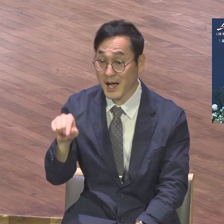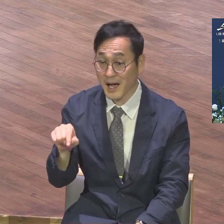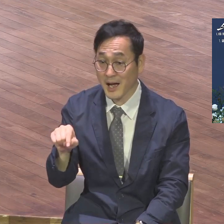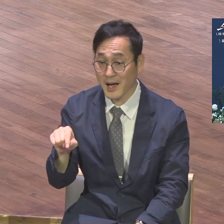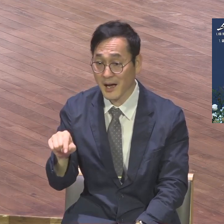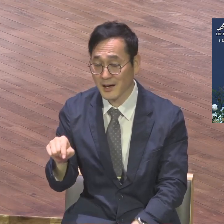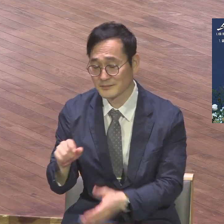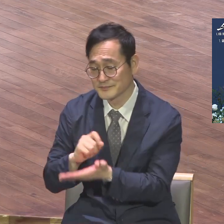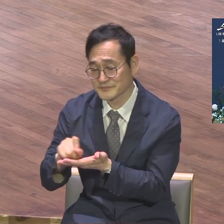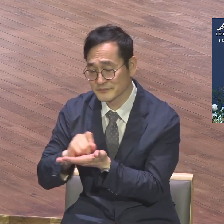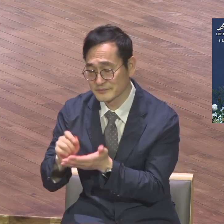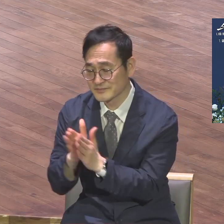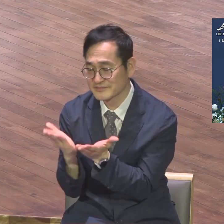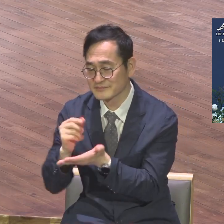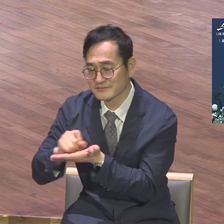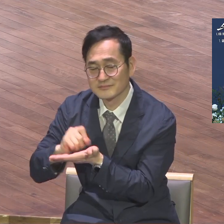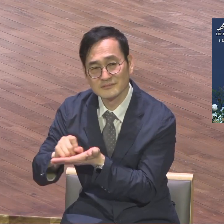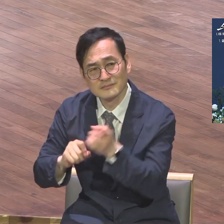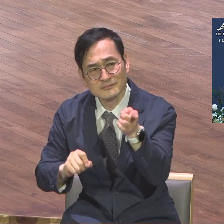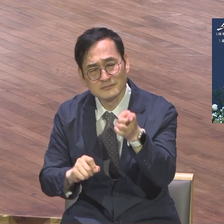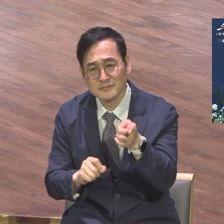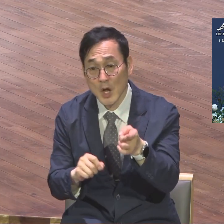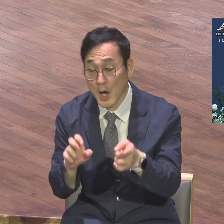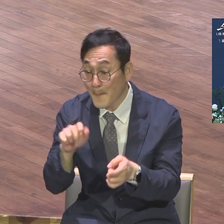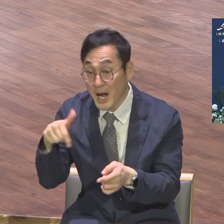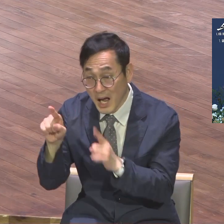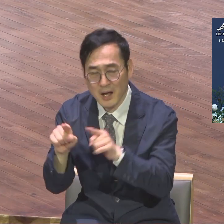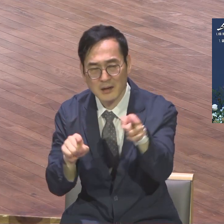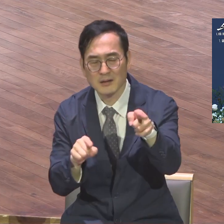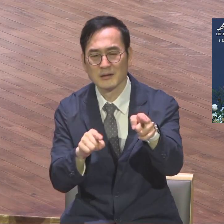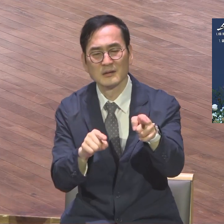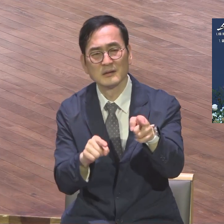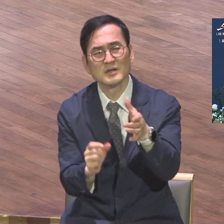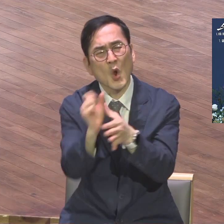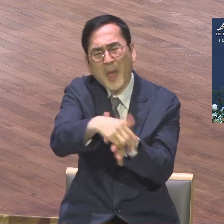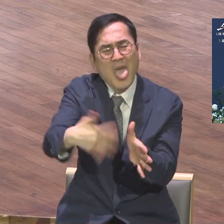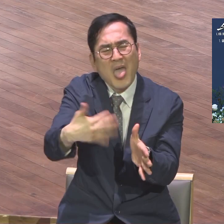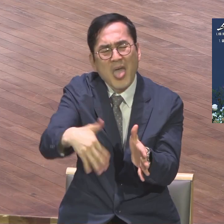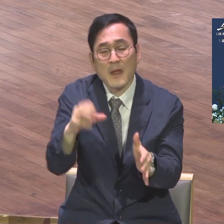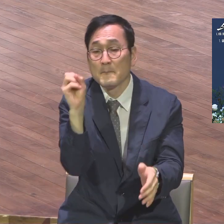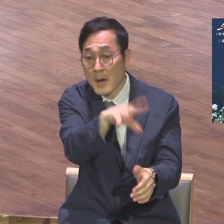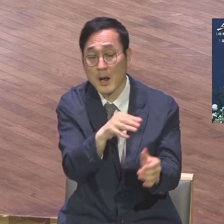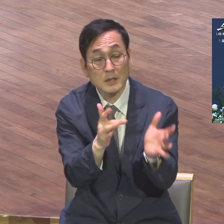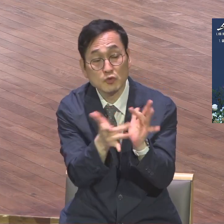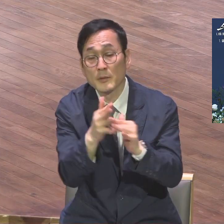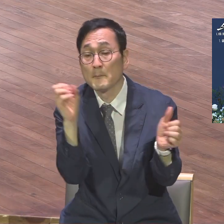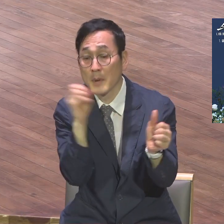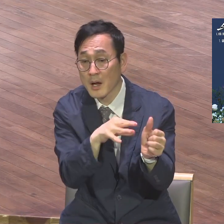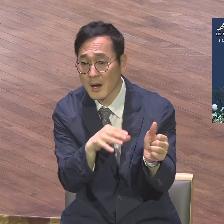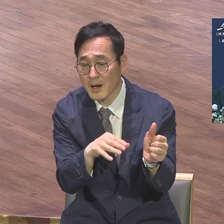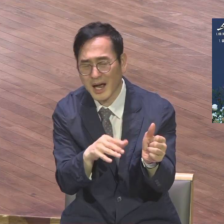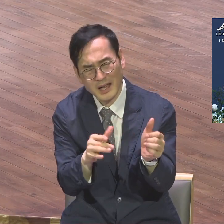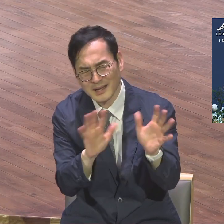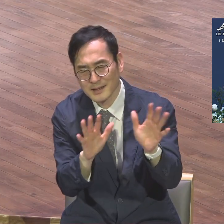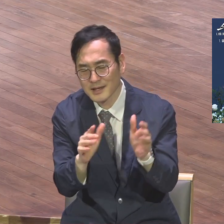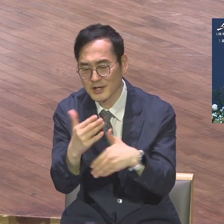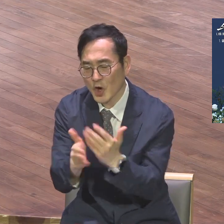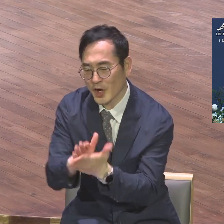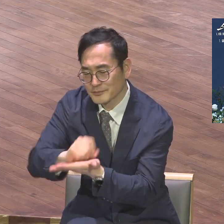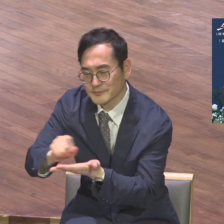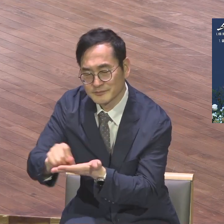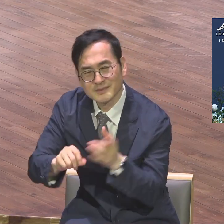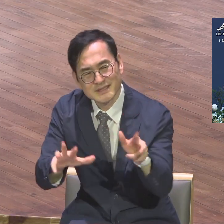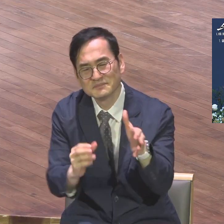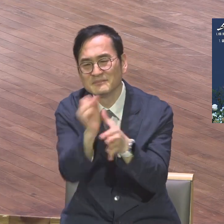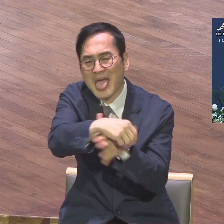무화과 열매를 맺을 때가 아니다라고 부연 설명까지 해놨어요. 열매 맺을